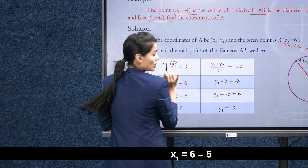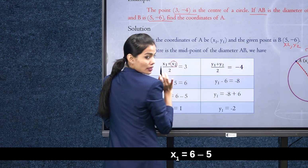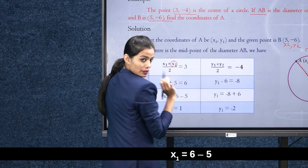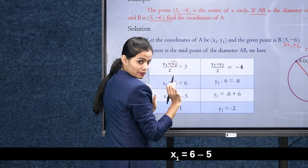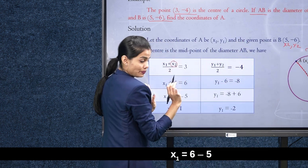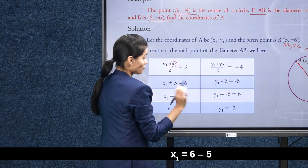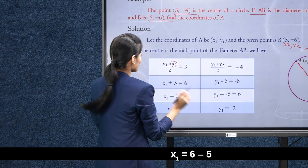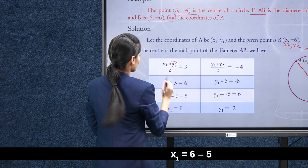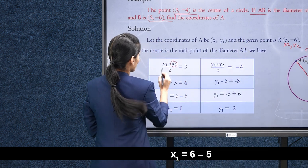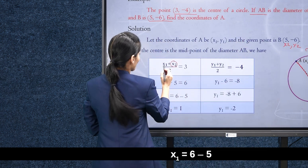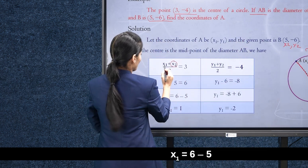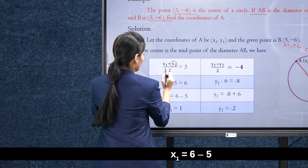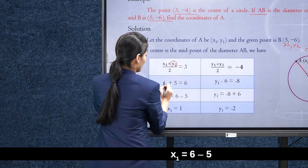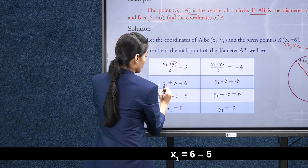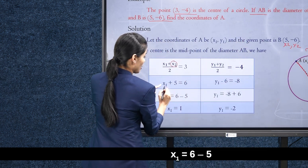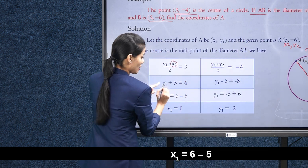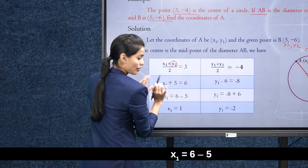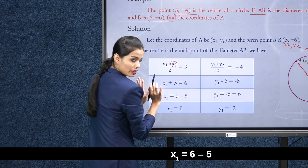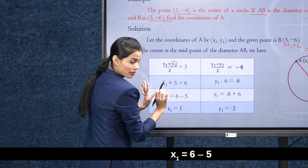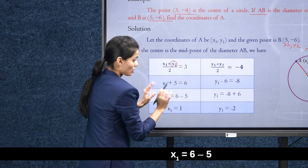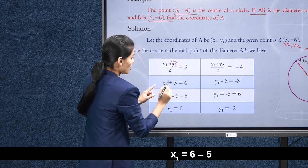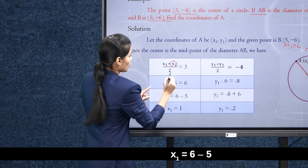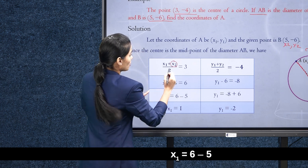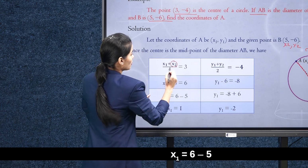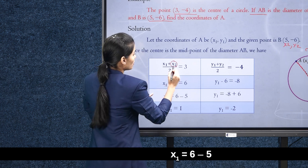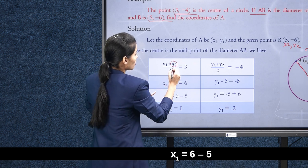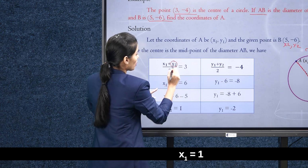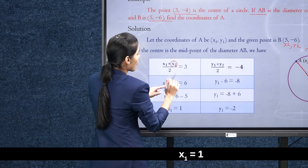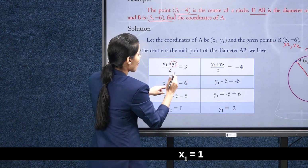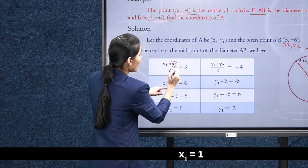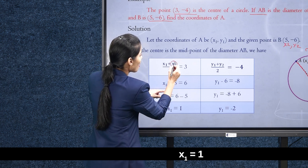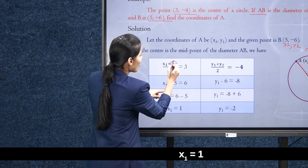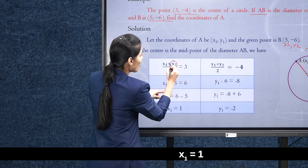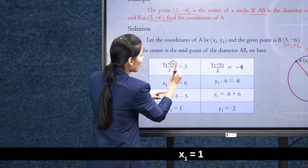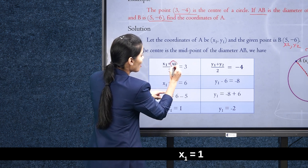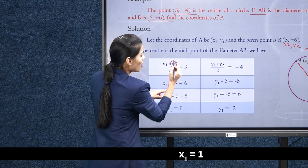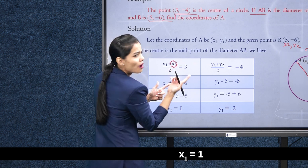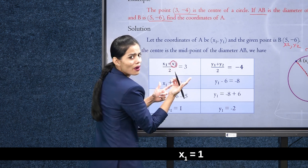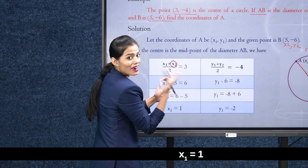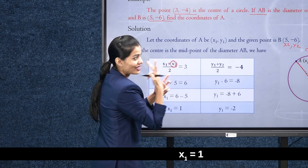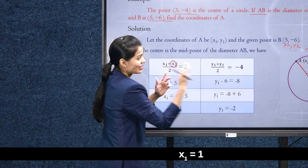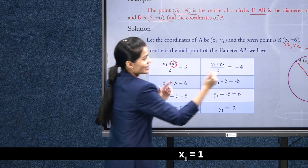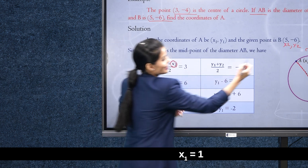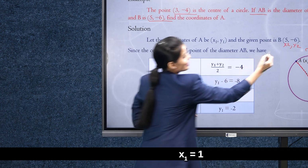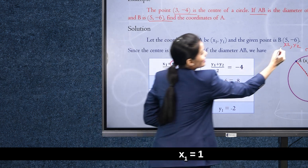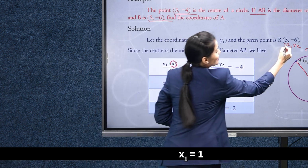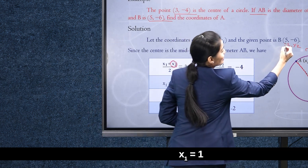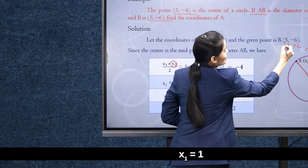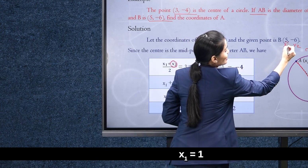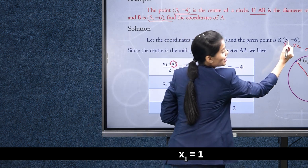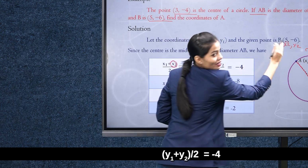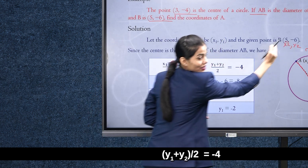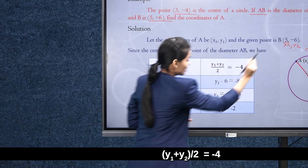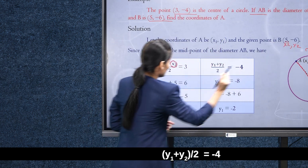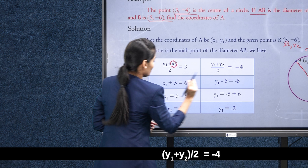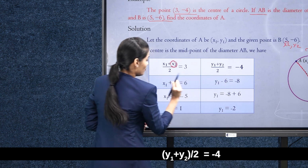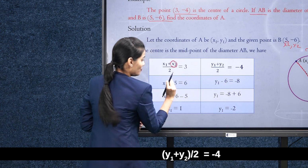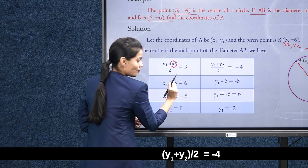x1 is equal to 6 minus 5. x1 is equal to 1. y1 plus